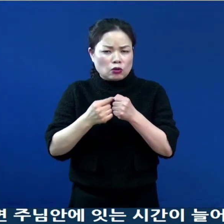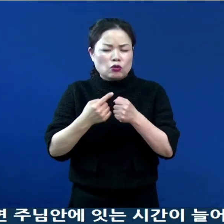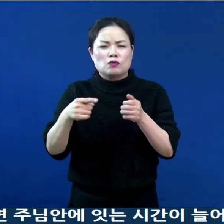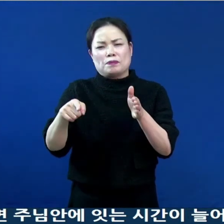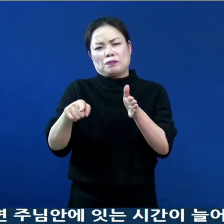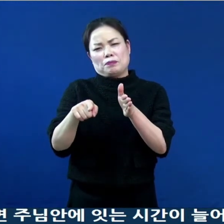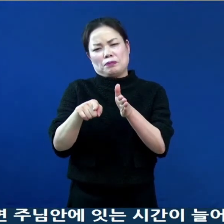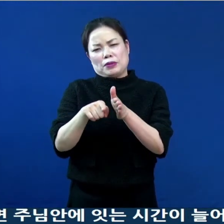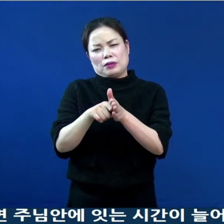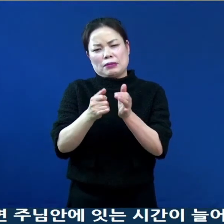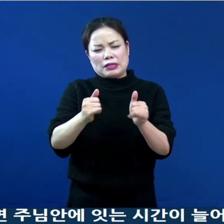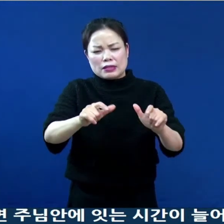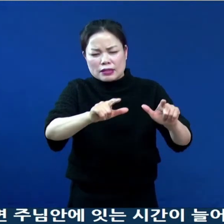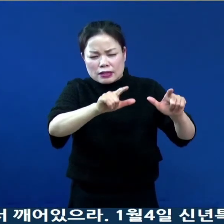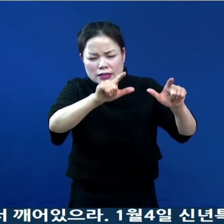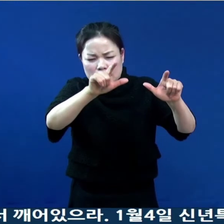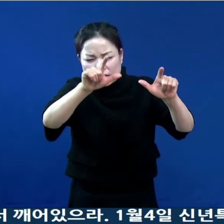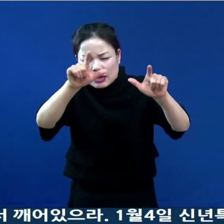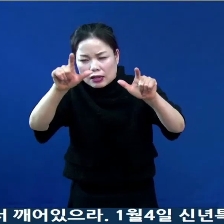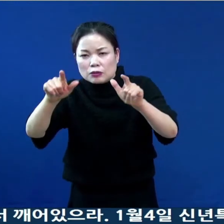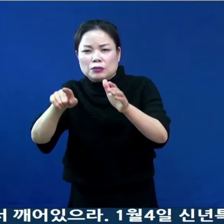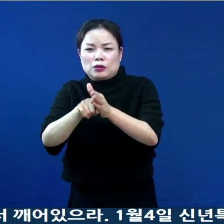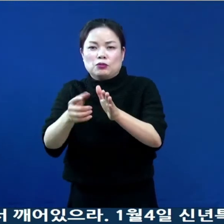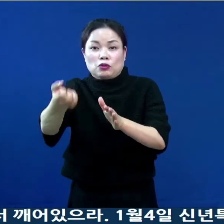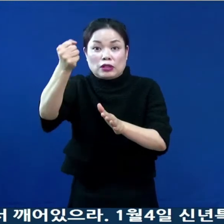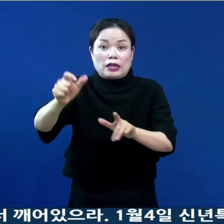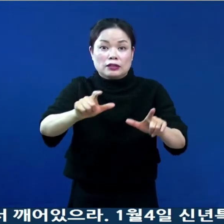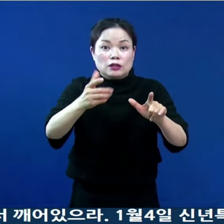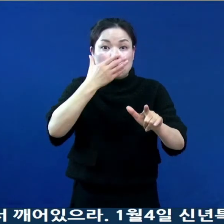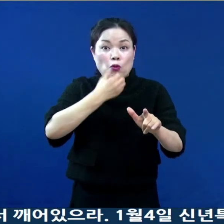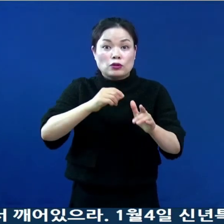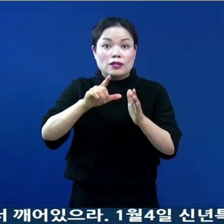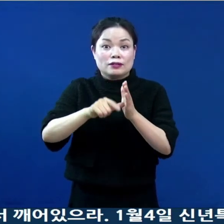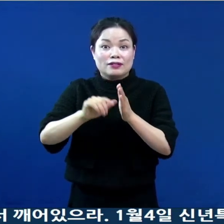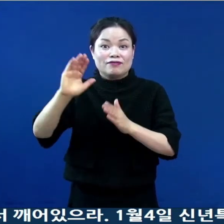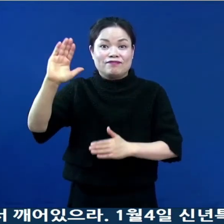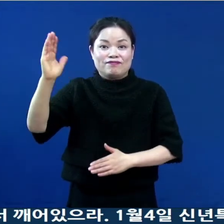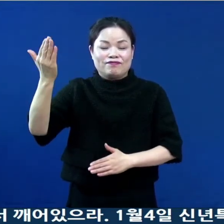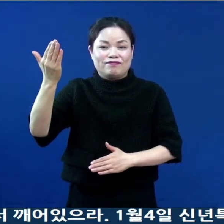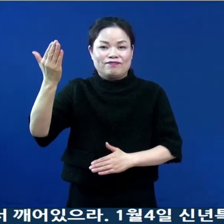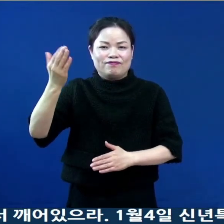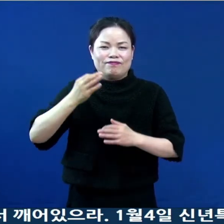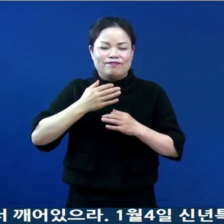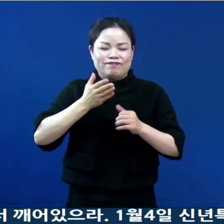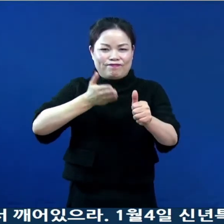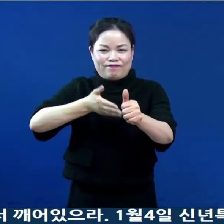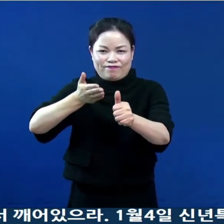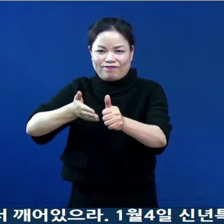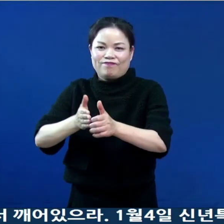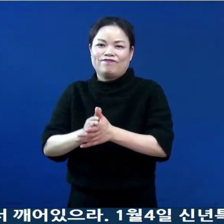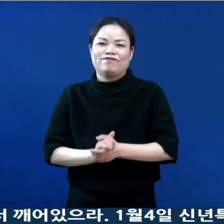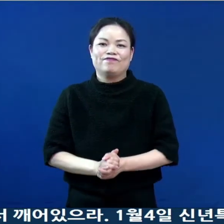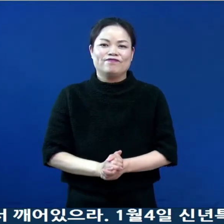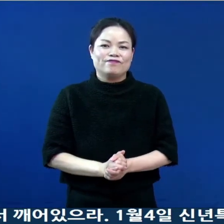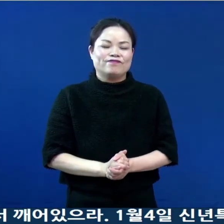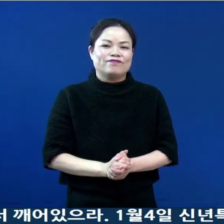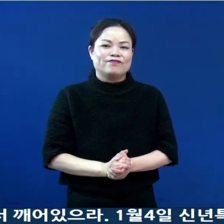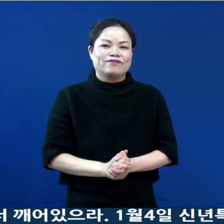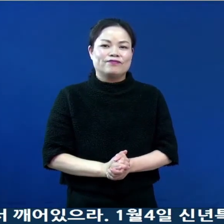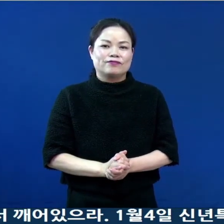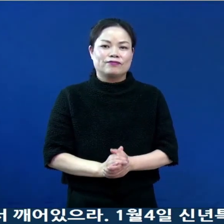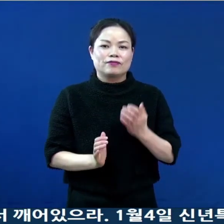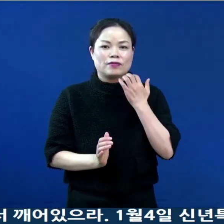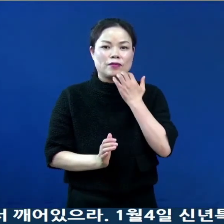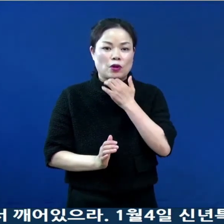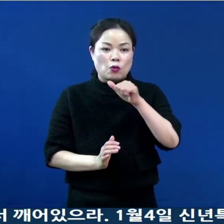믿음으로, 일생을 믿음으로 살아가는 그 기반을 다지는 복된 시간이 되어 주시기를 부탁드립니다.